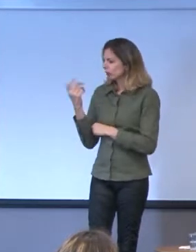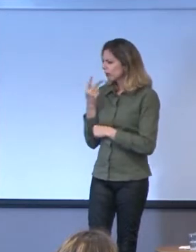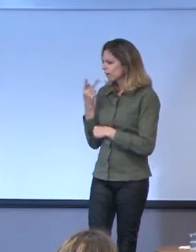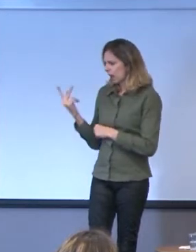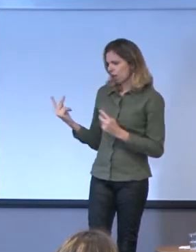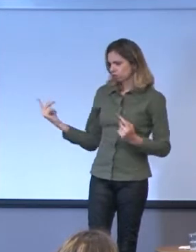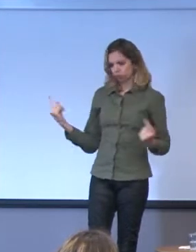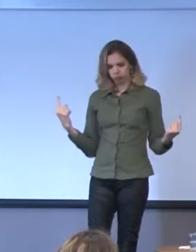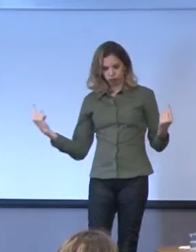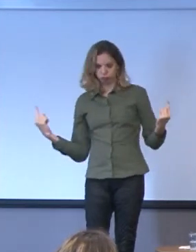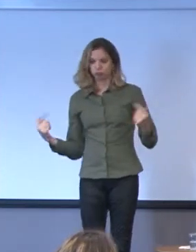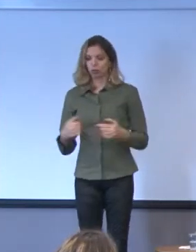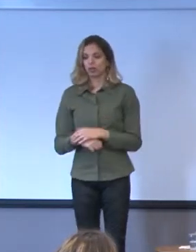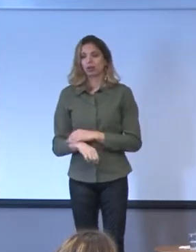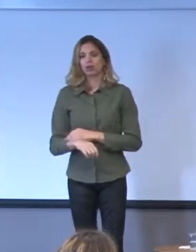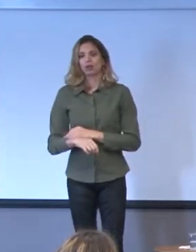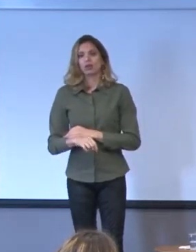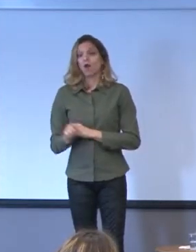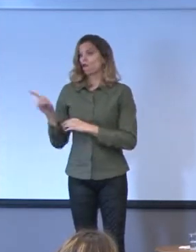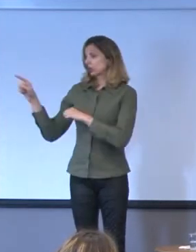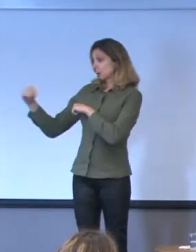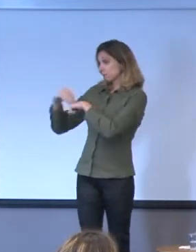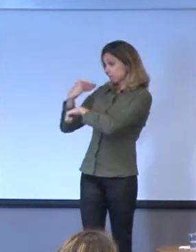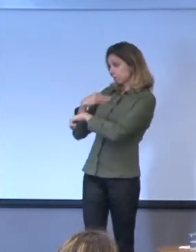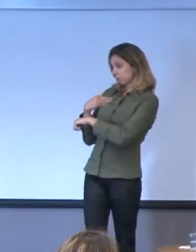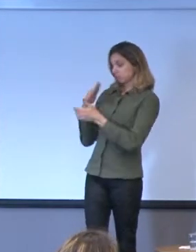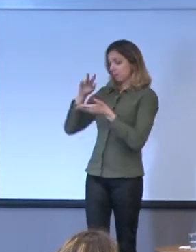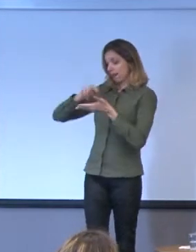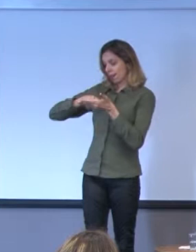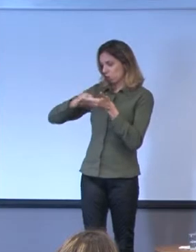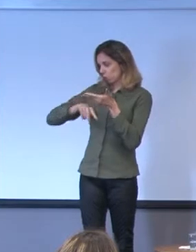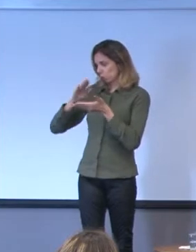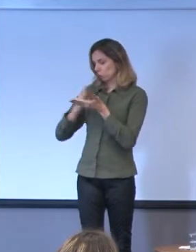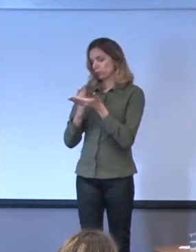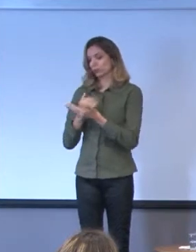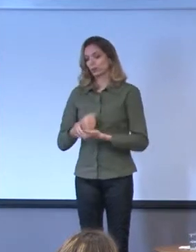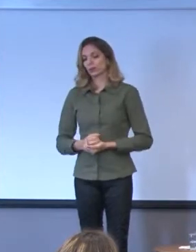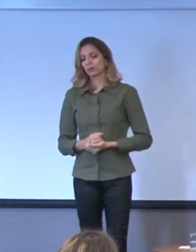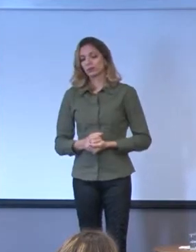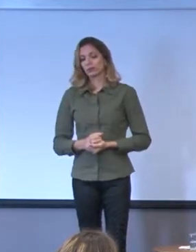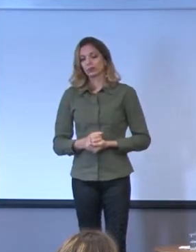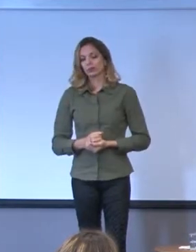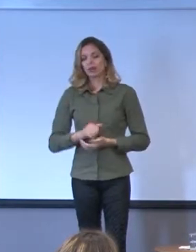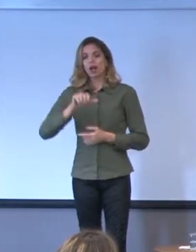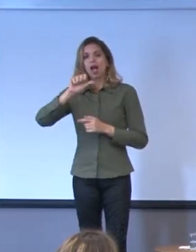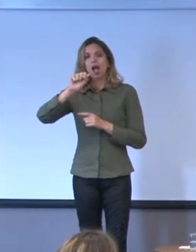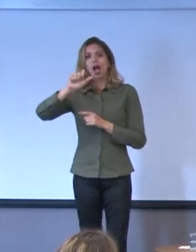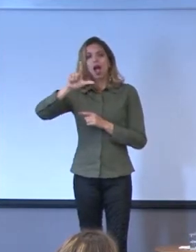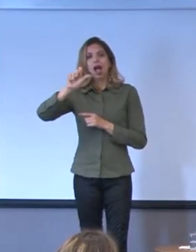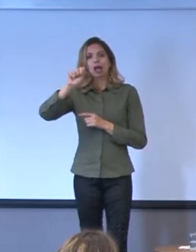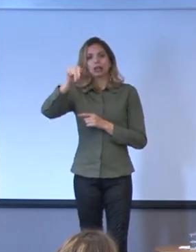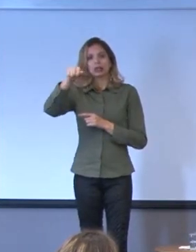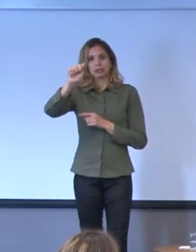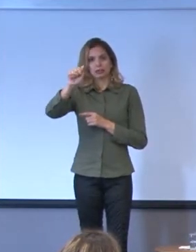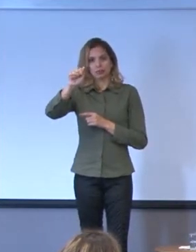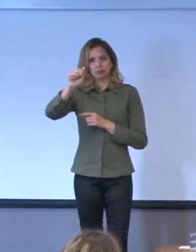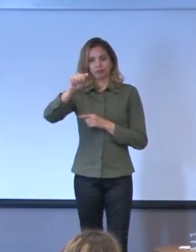vocês dois, foi até uma dica que você me deu de leitura, né? Que o Alana, ele